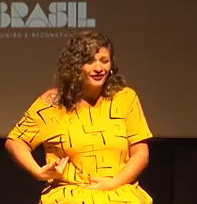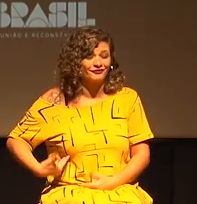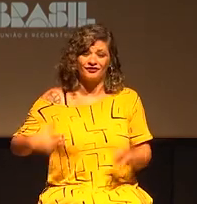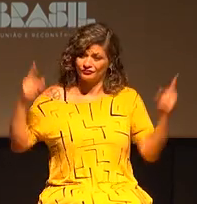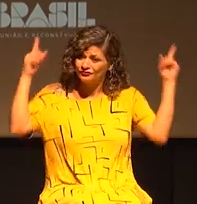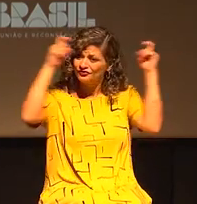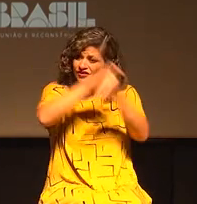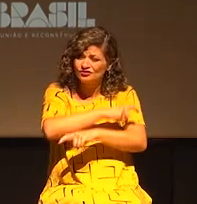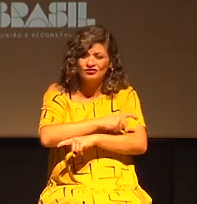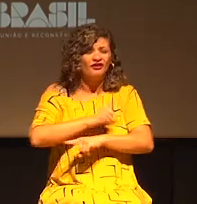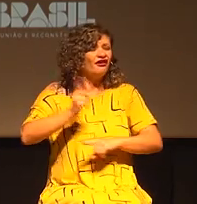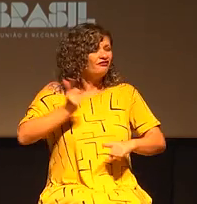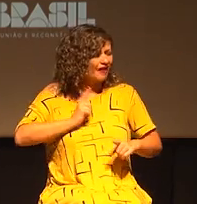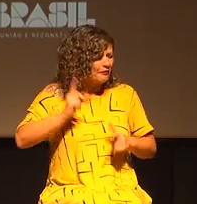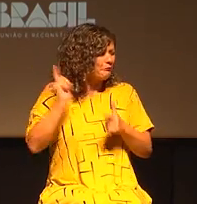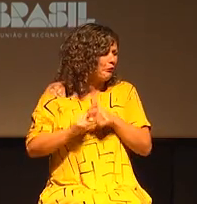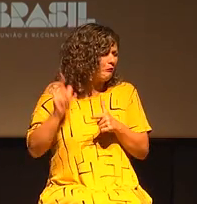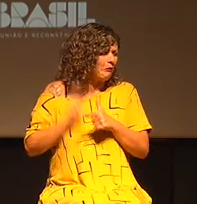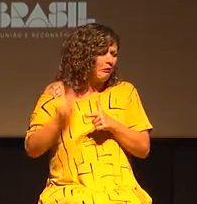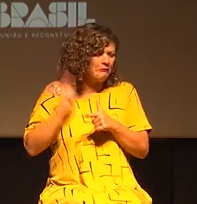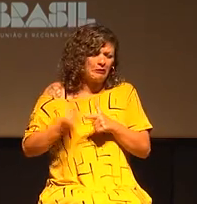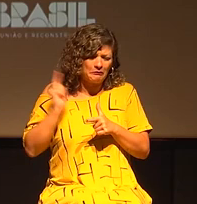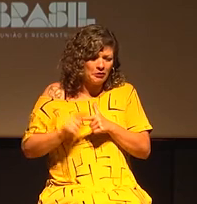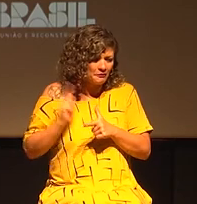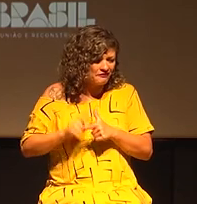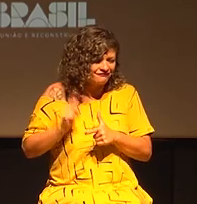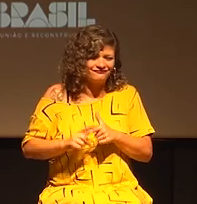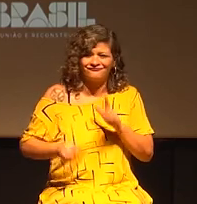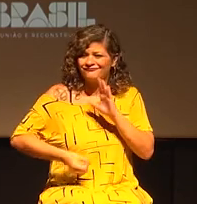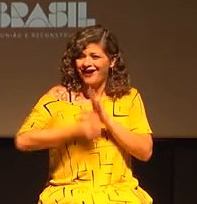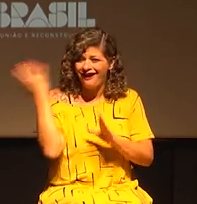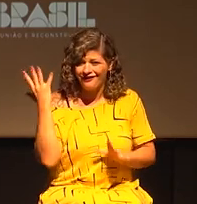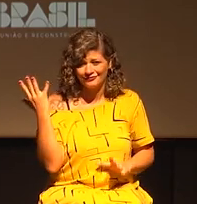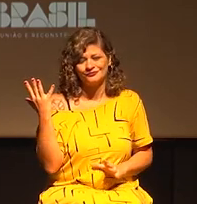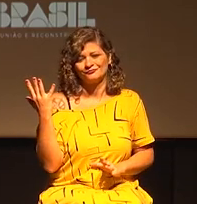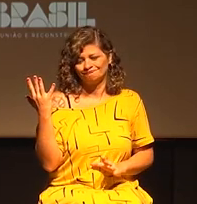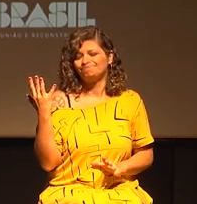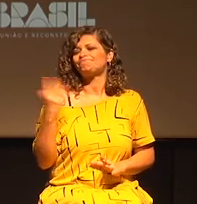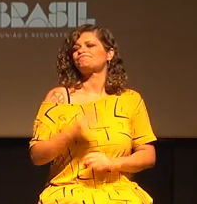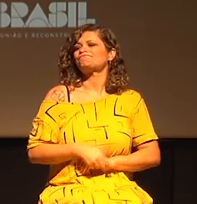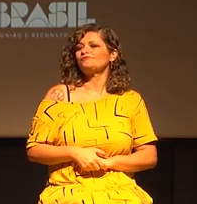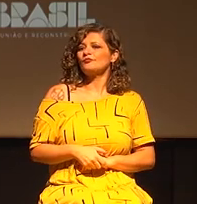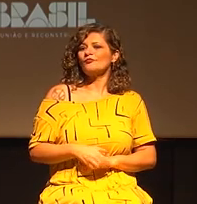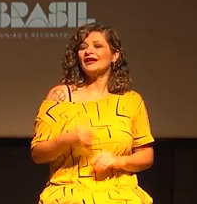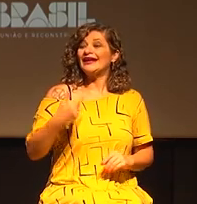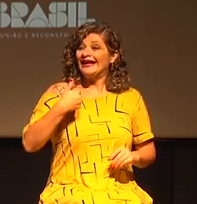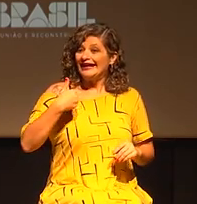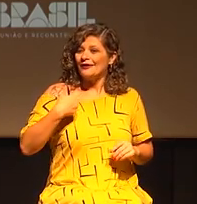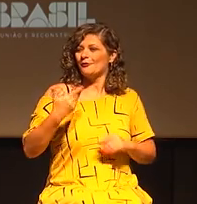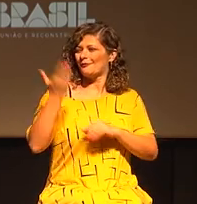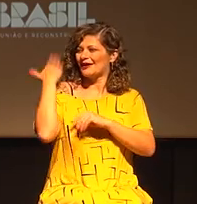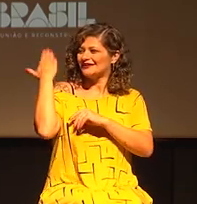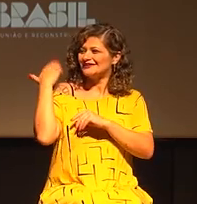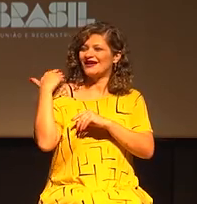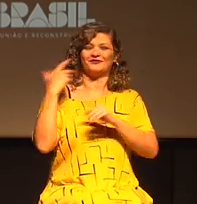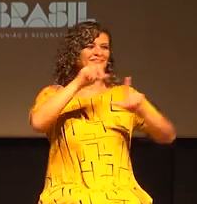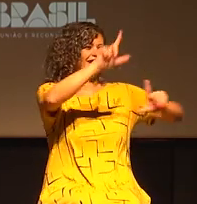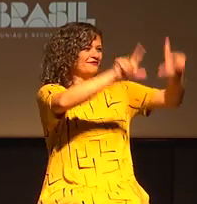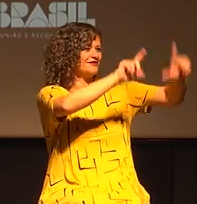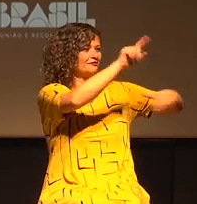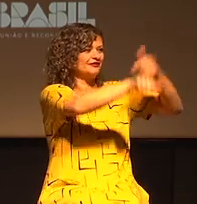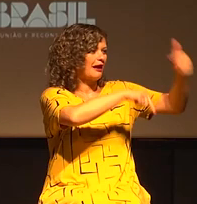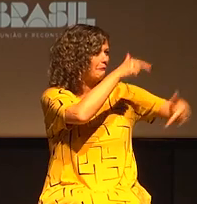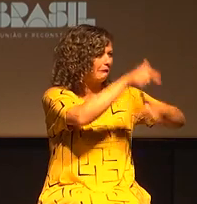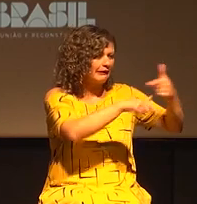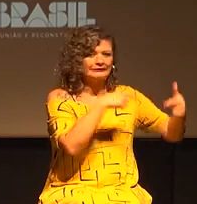você apanha o tempo todo né sim e E você tem o que eu quis que que eu não conseguia fazer na televisão e